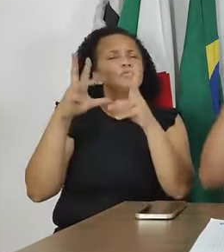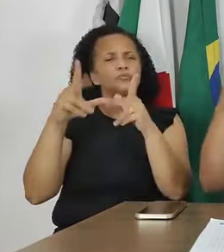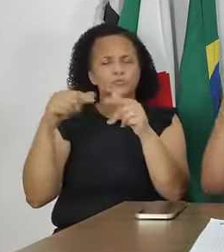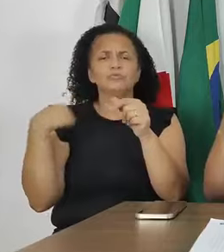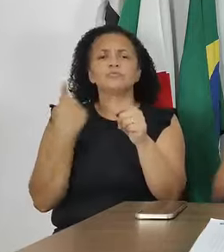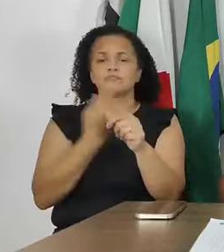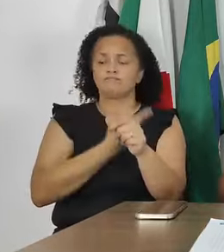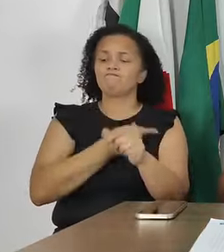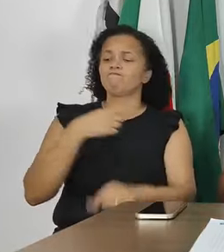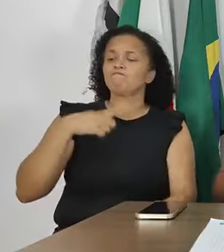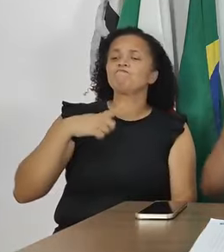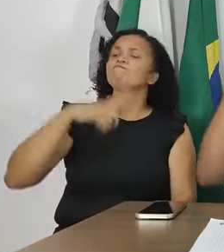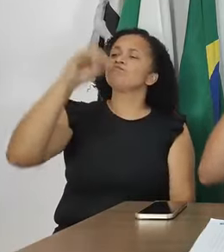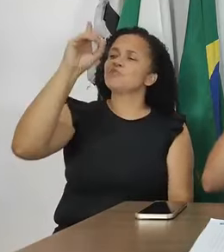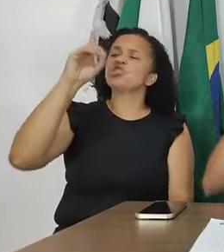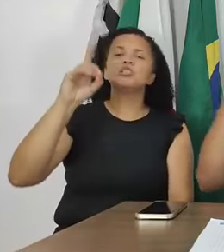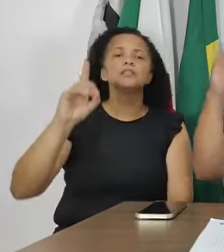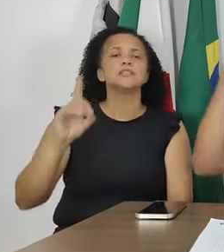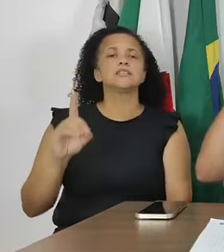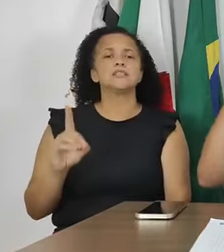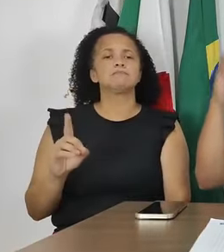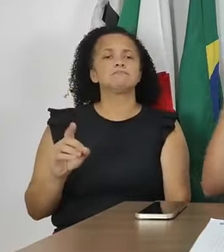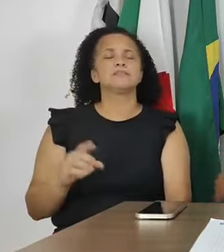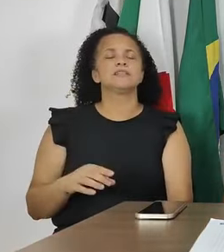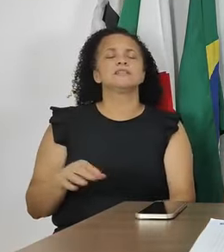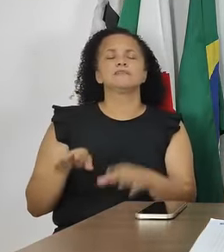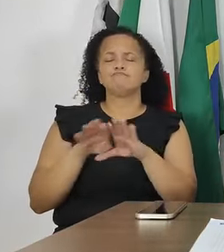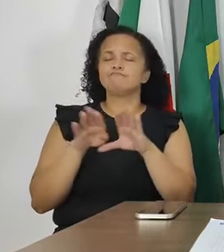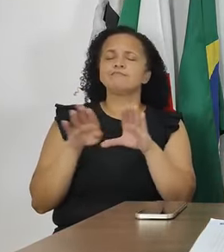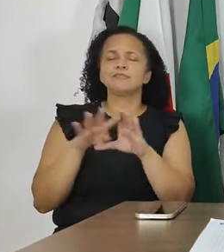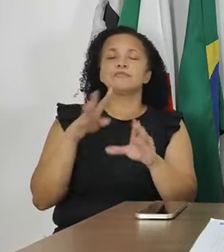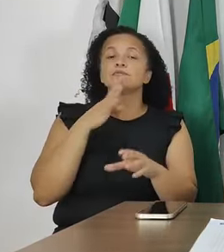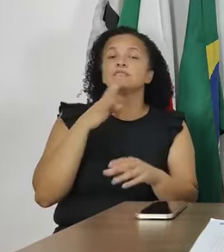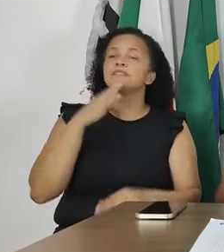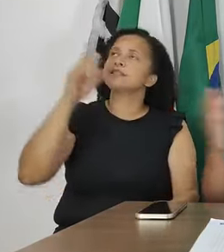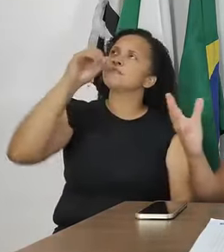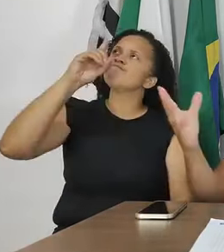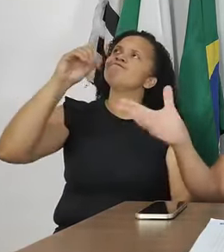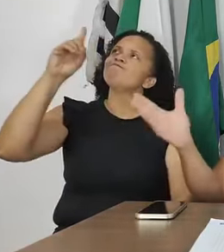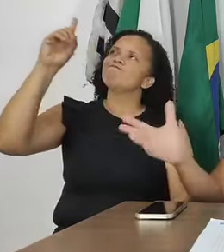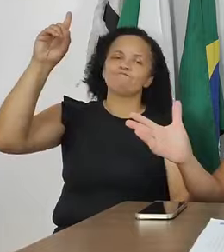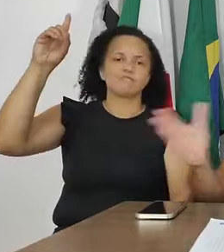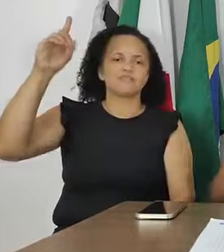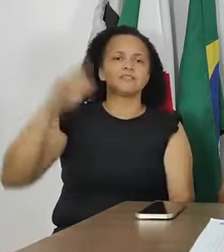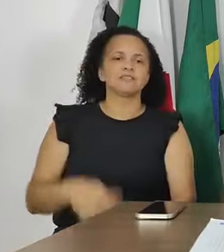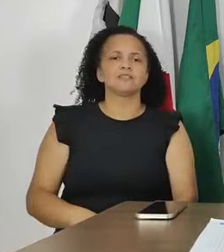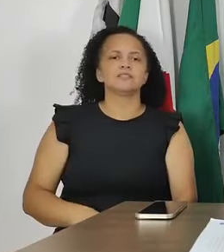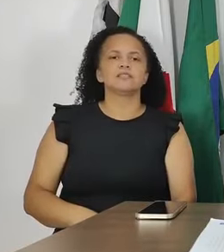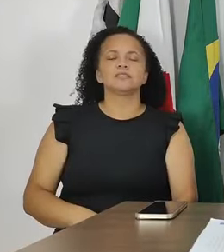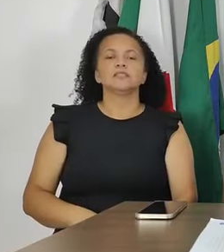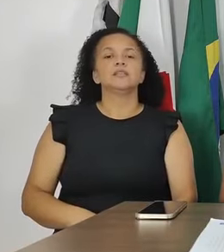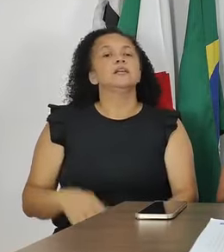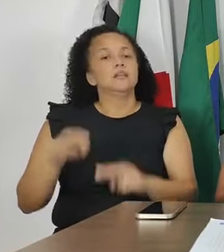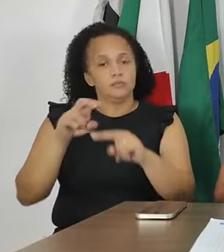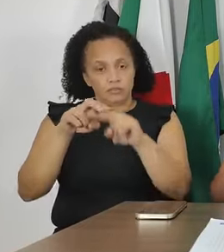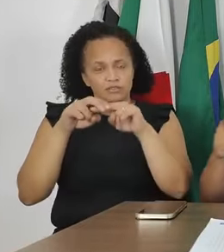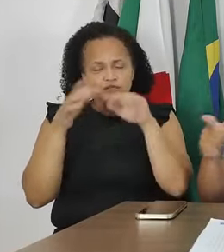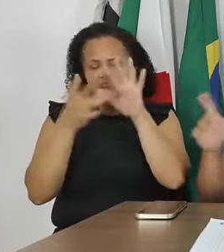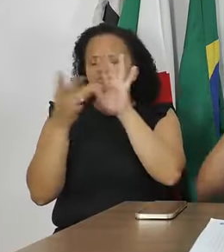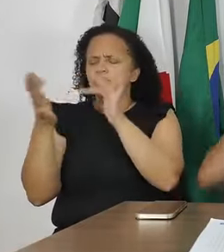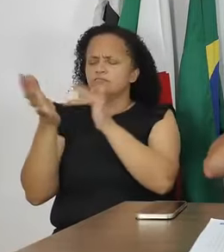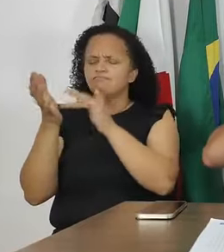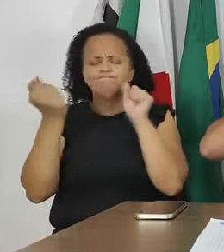direito de receber, e ao Deus que nós servimos. Através desse sacrifício na cruz,